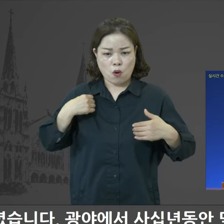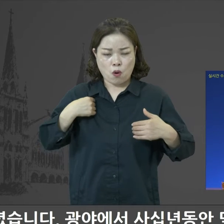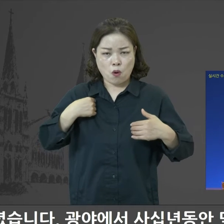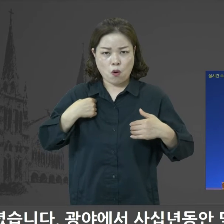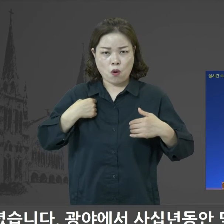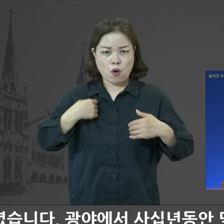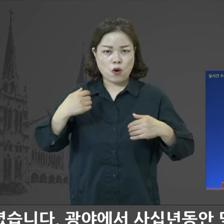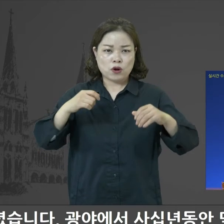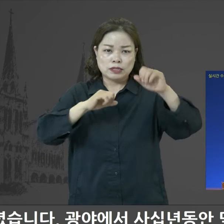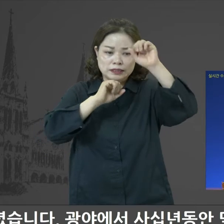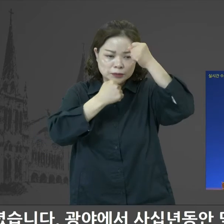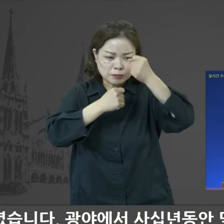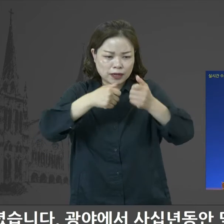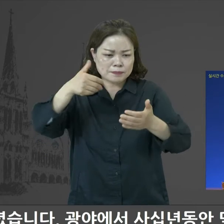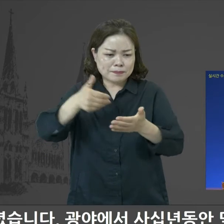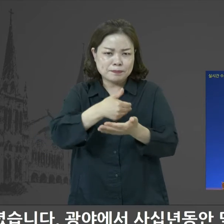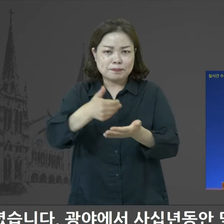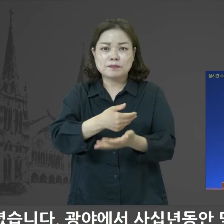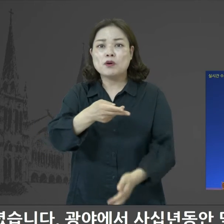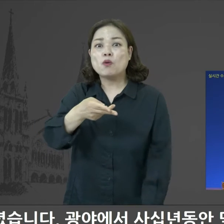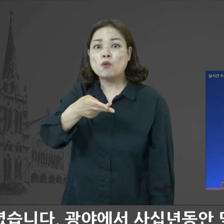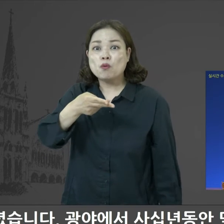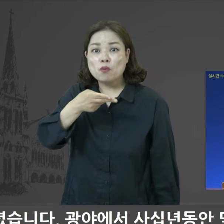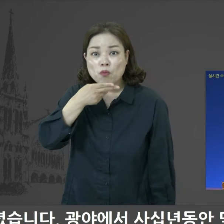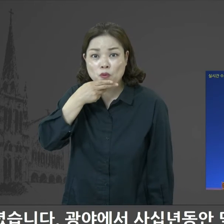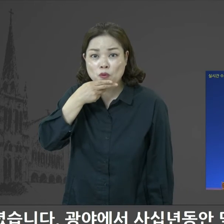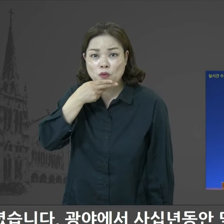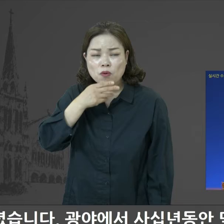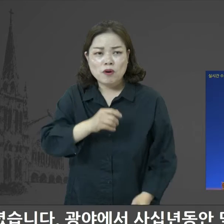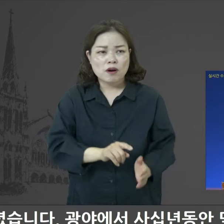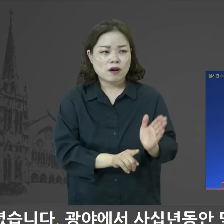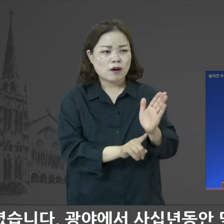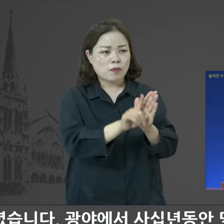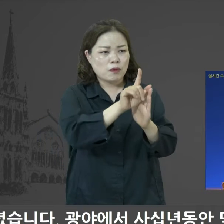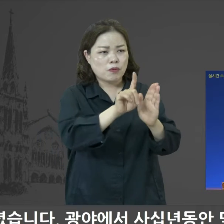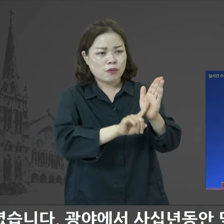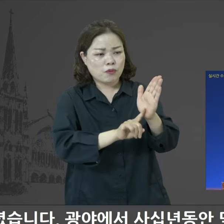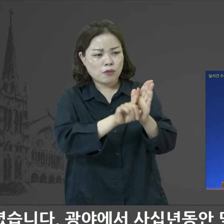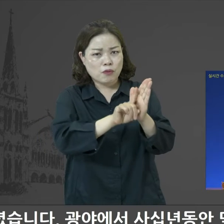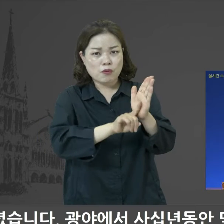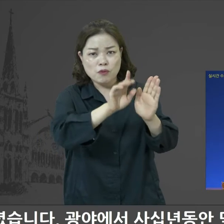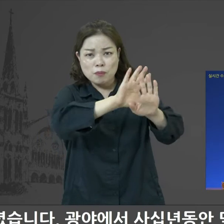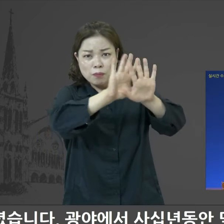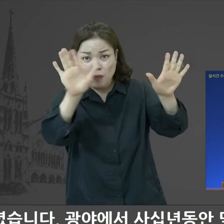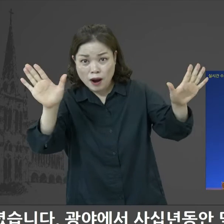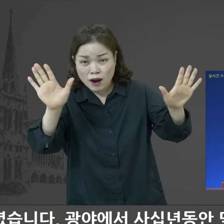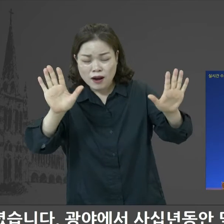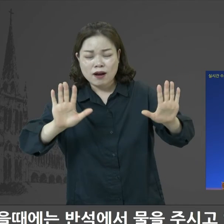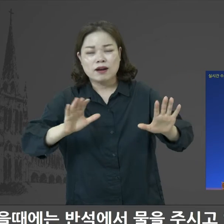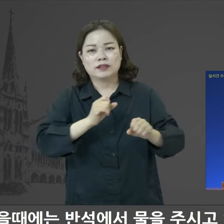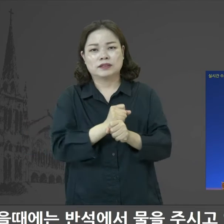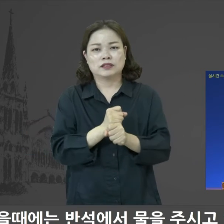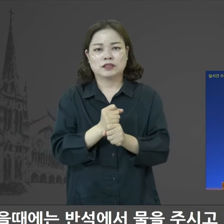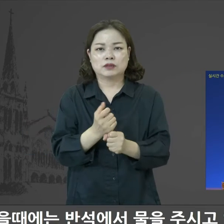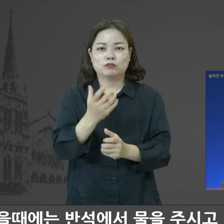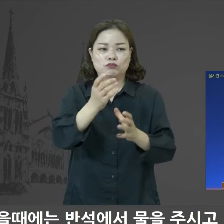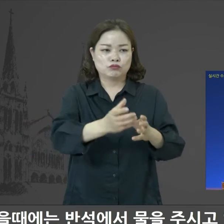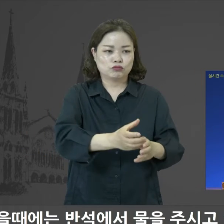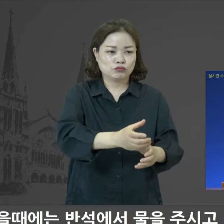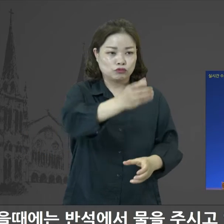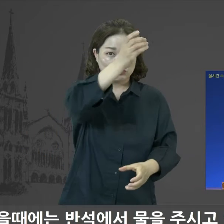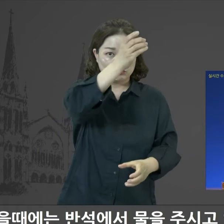떨어지지 않고 해지지 않도록 급변하는 기온에 따라서는 구름 기둥과 불 기둥으로 이스라엘